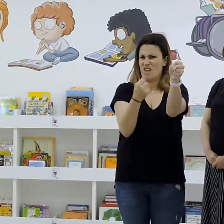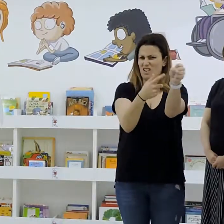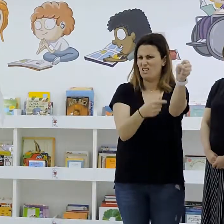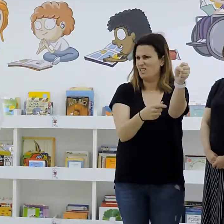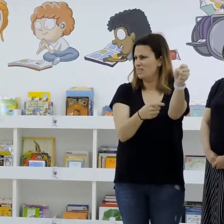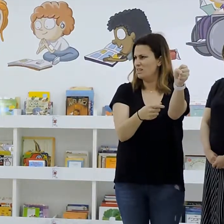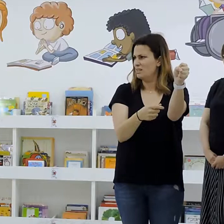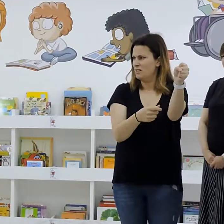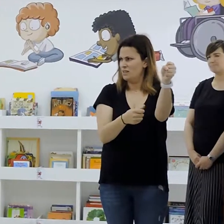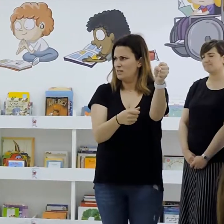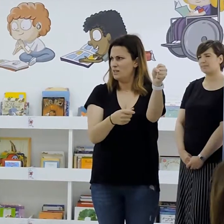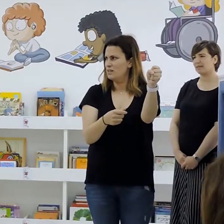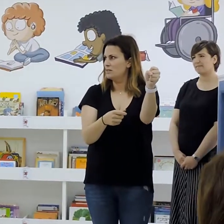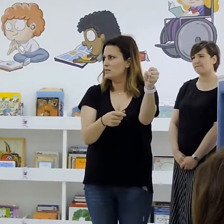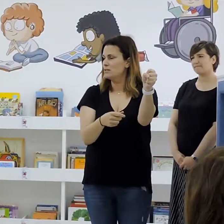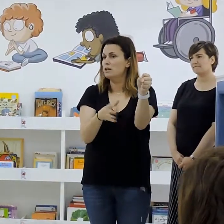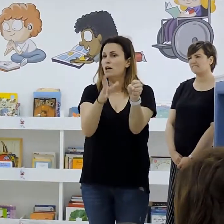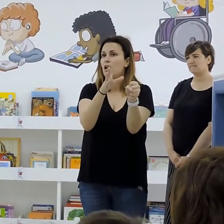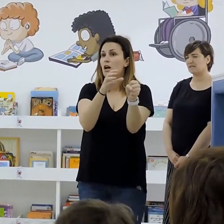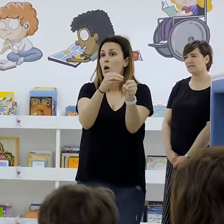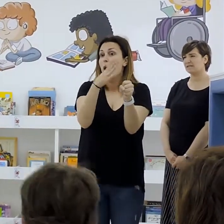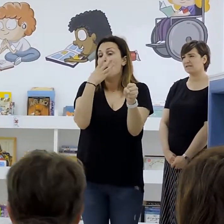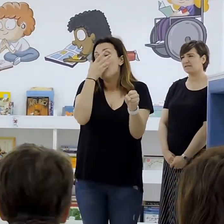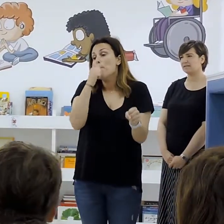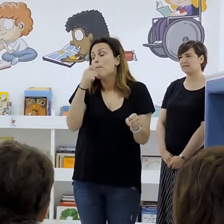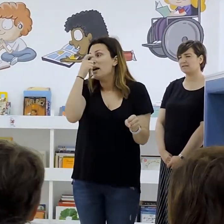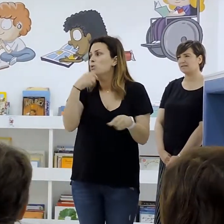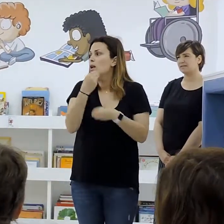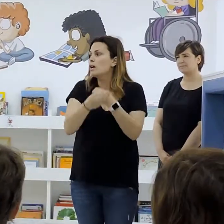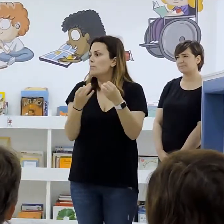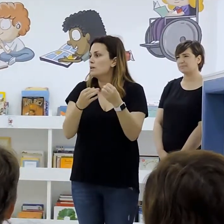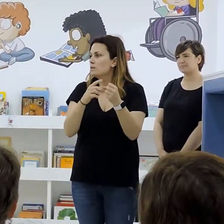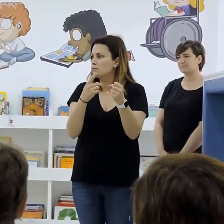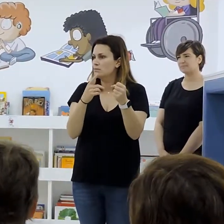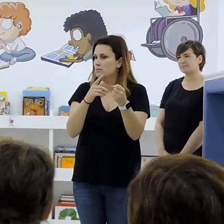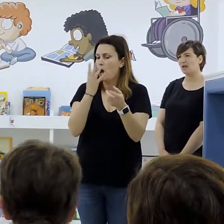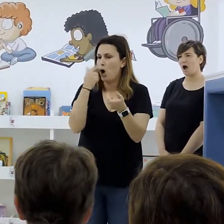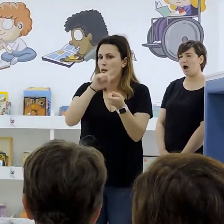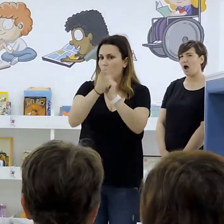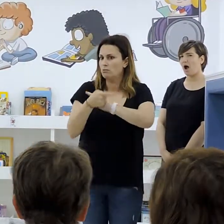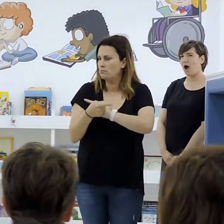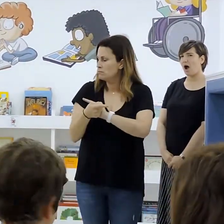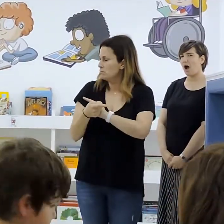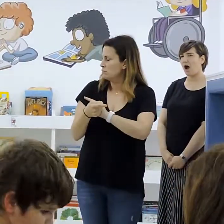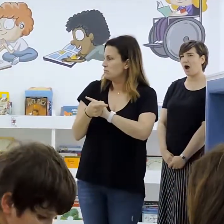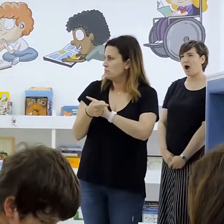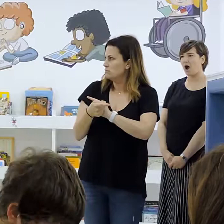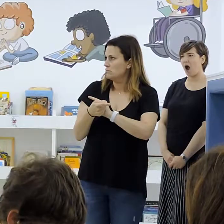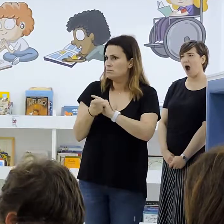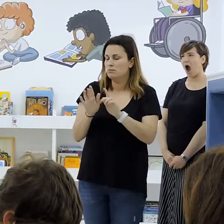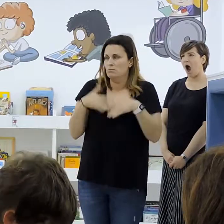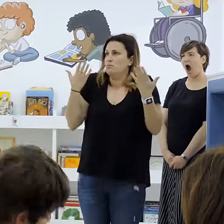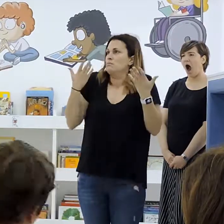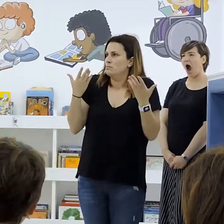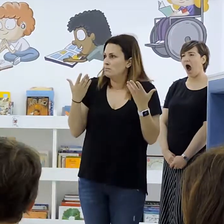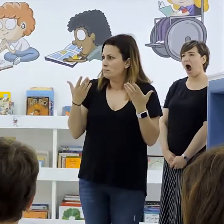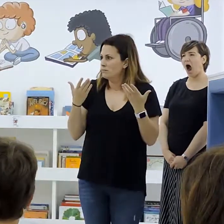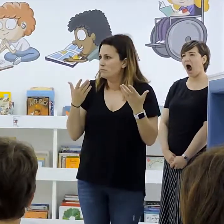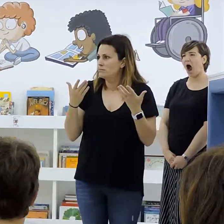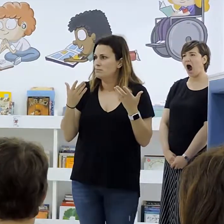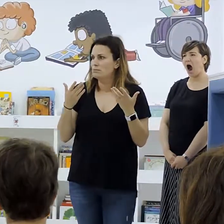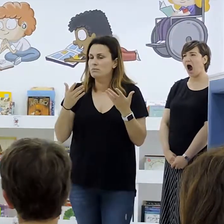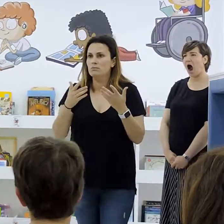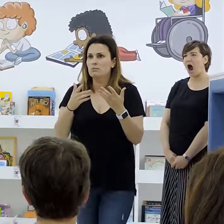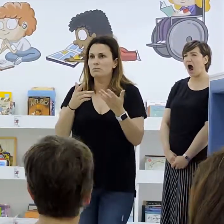así, y el pañuelo, por alguna extraña razón, entra de color blanco, pero no va a salir de color rosa. Y